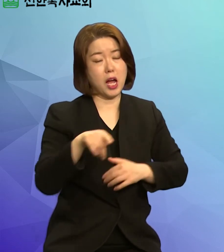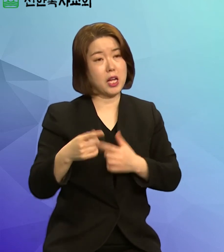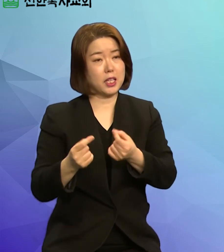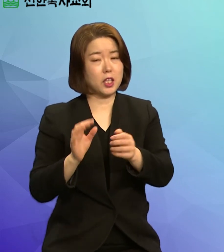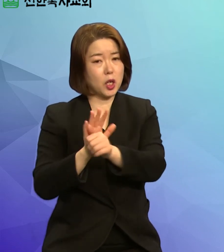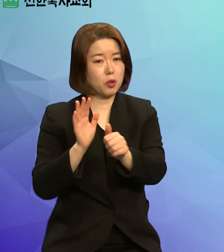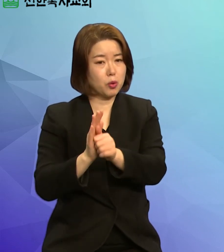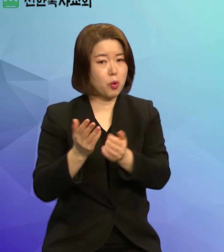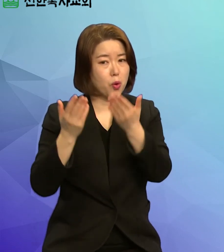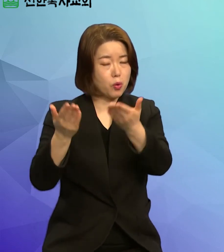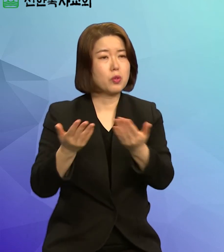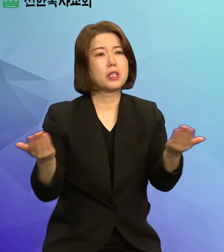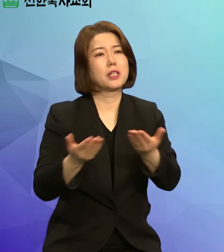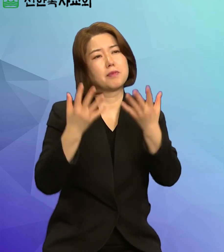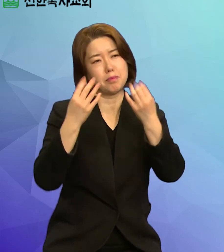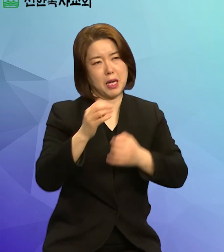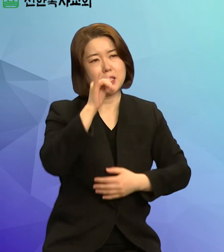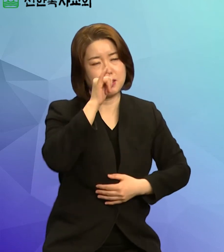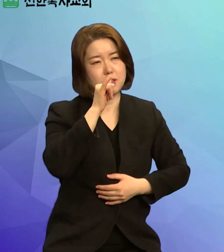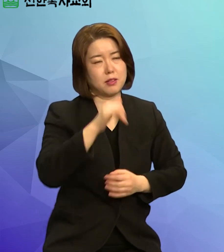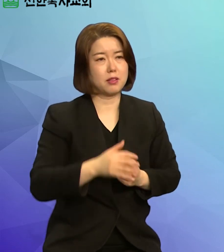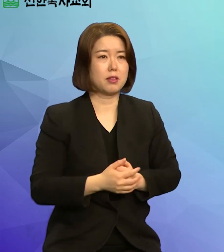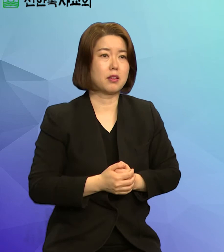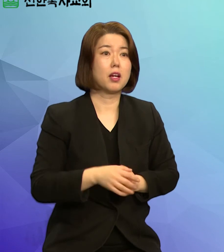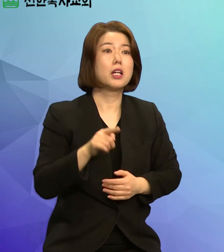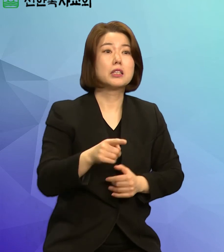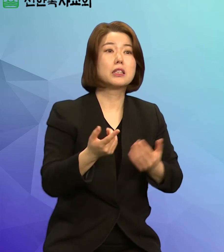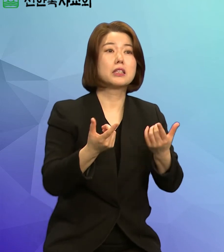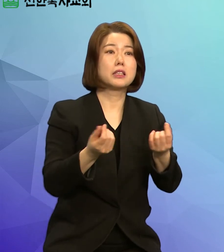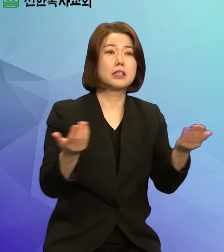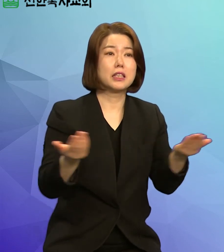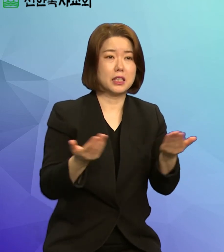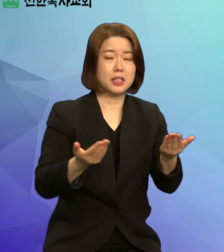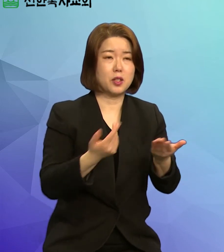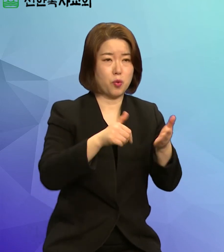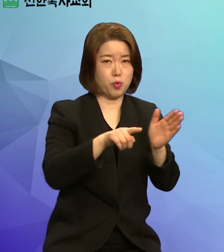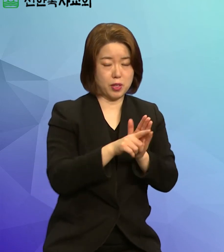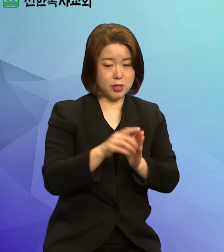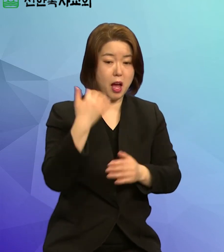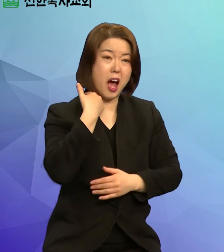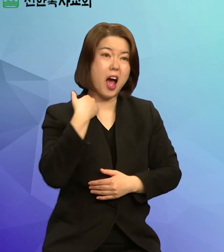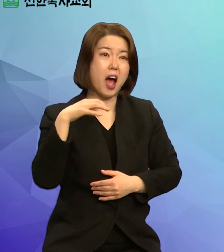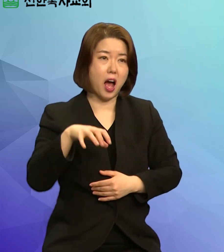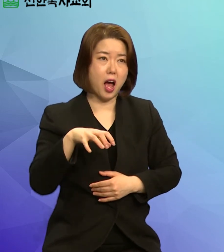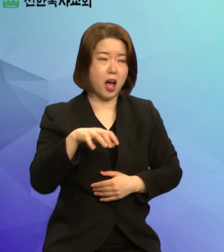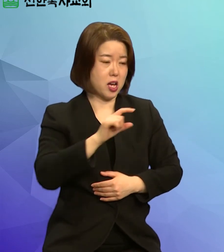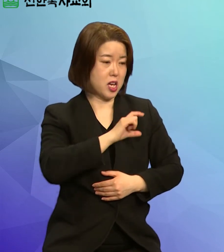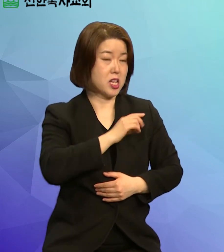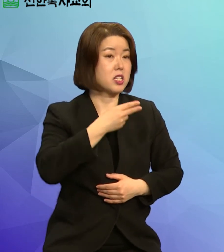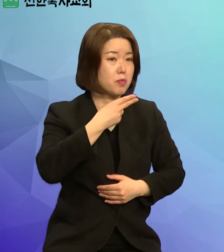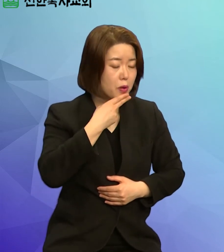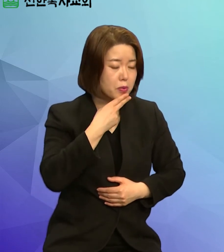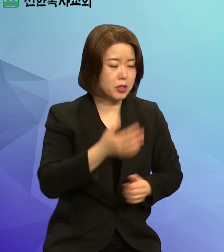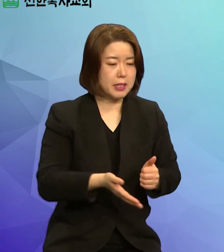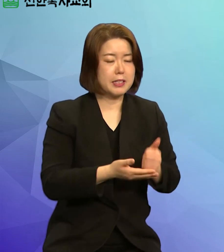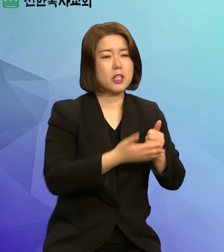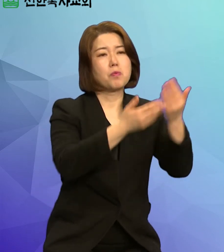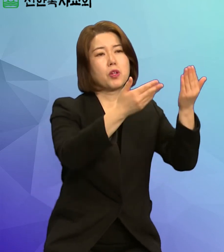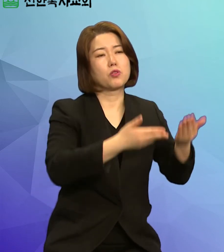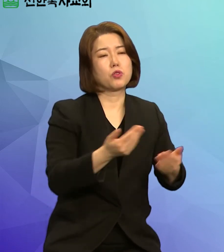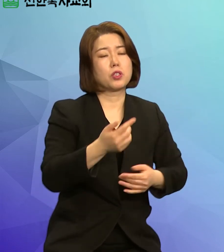일이 많았습니다. 그 일을 위해서 보이지 않게 이름 내지 않고 섬겨주신 교우